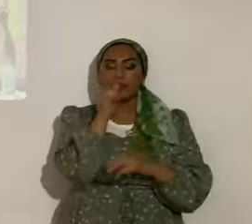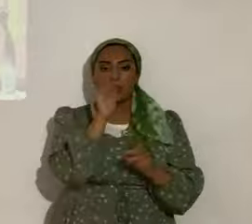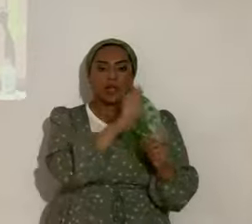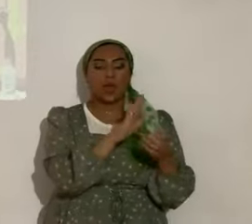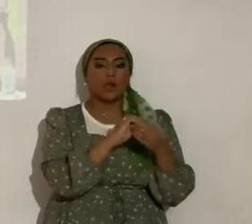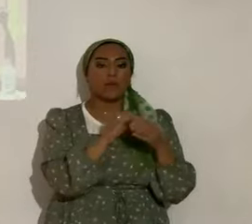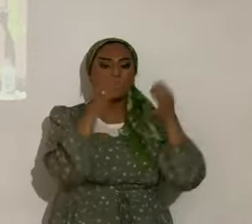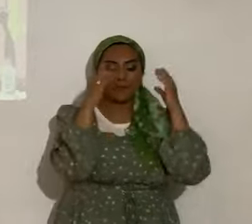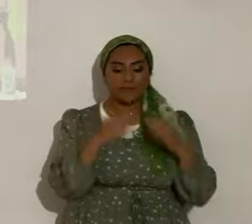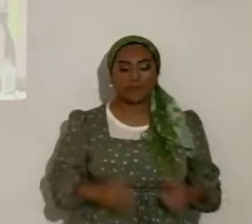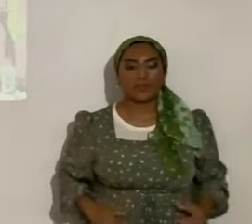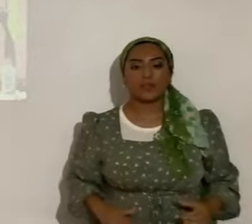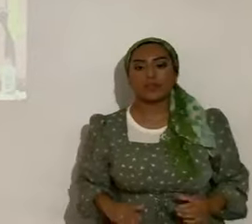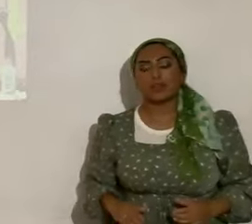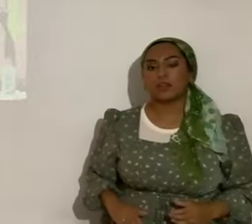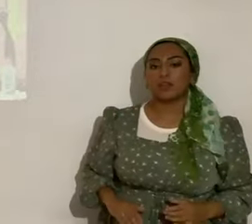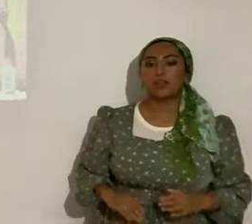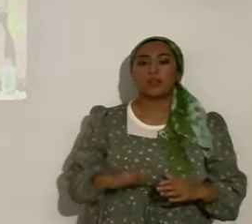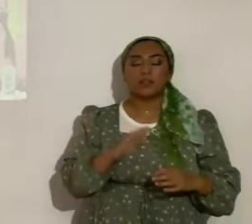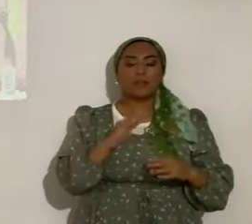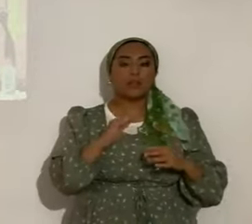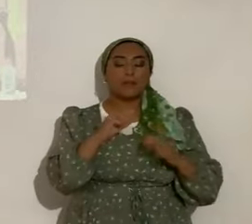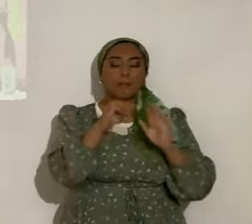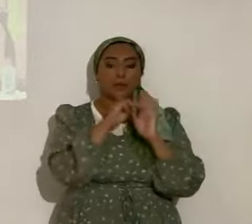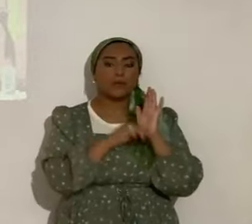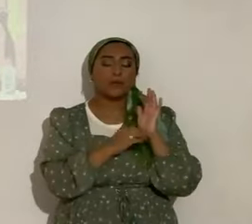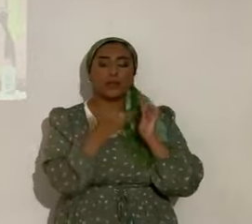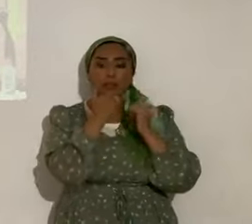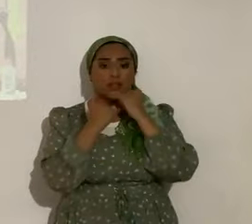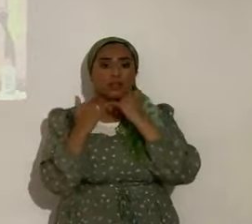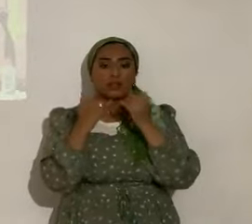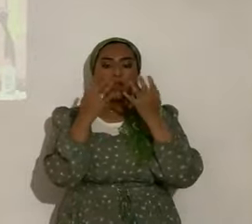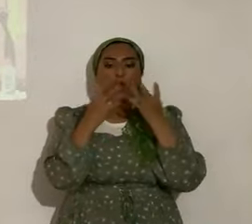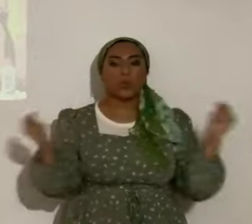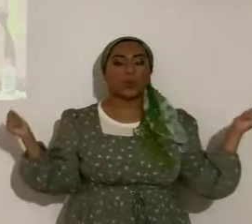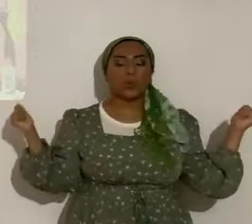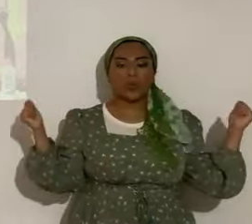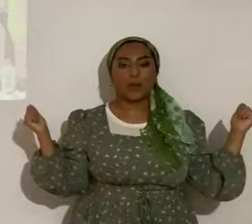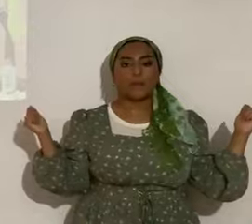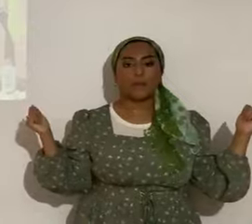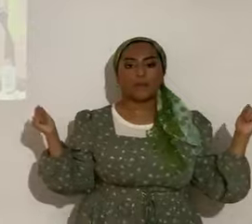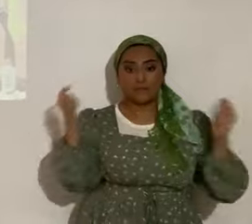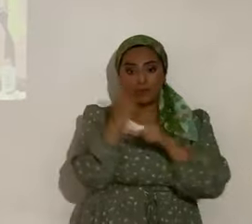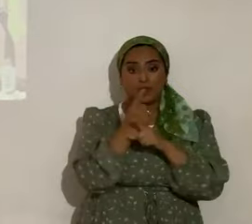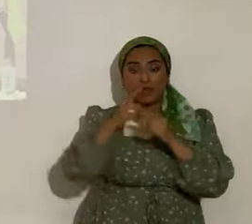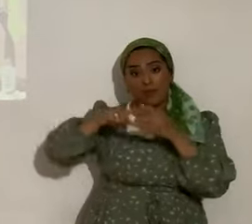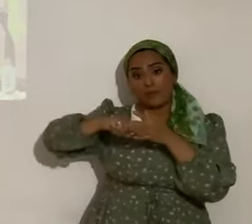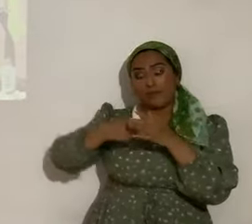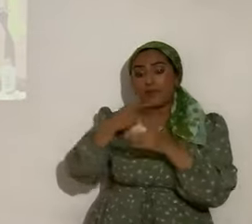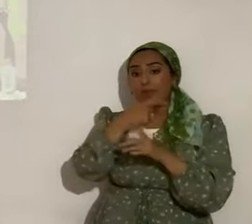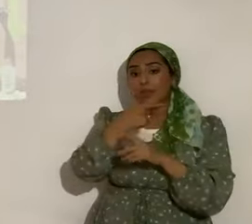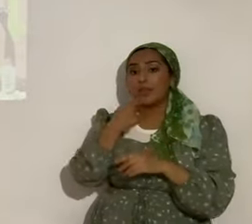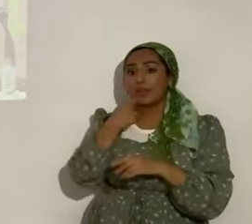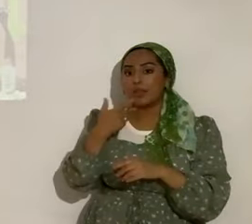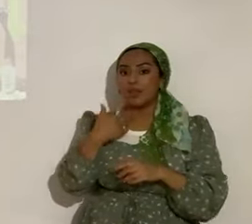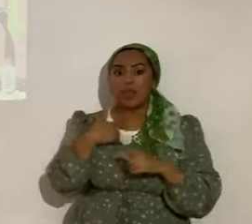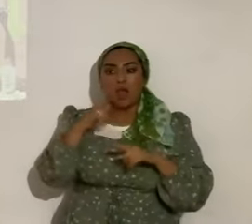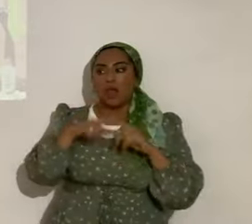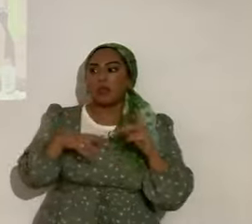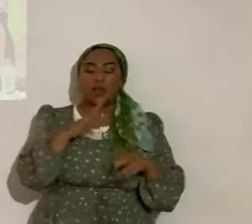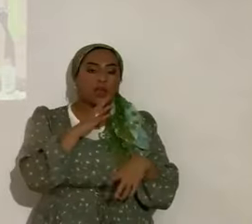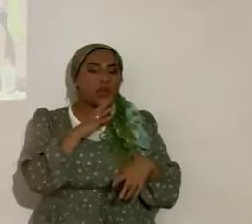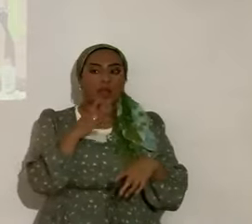ser. Y sus defectos de Moisés desaparecieron. En un principio decía que era tartamudo,